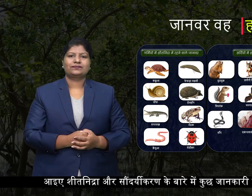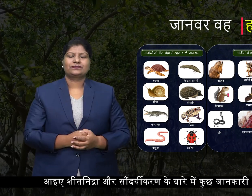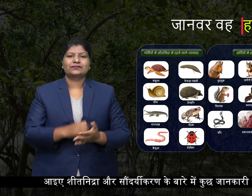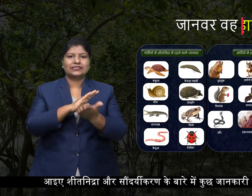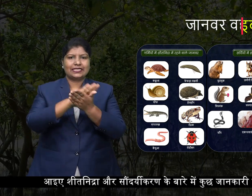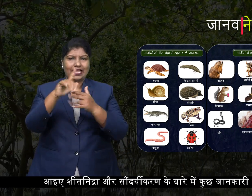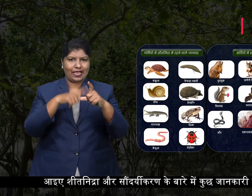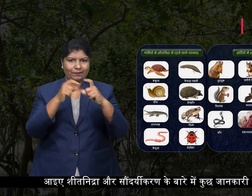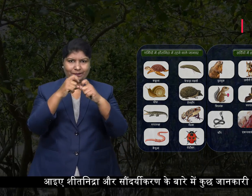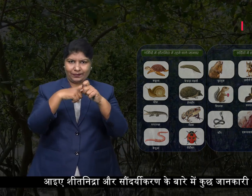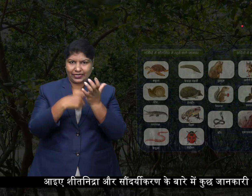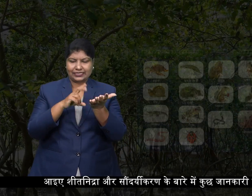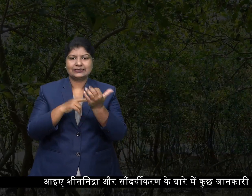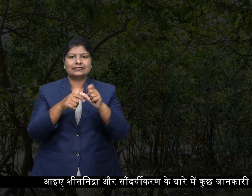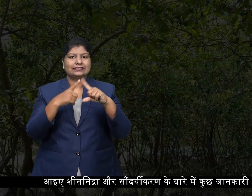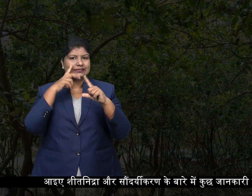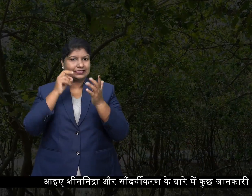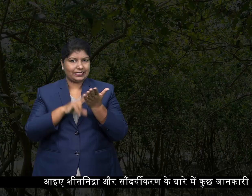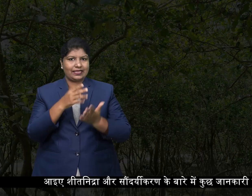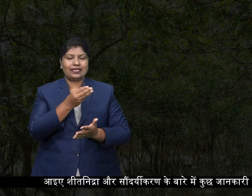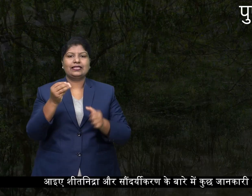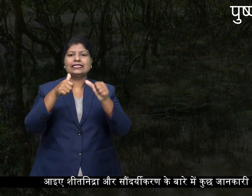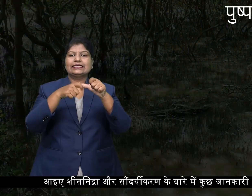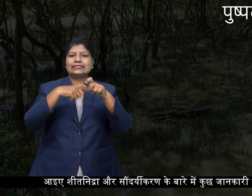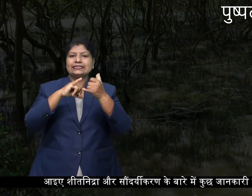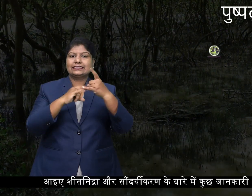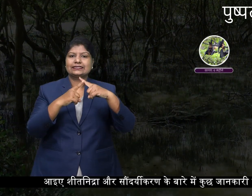सौंदर्यीकरण के बारे में जानकारी एकत्र करें।